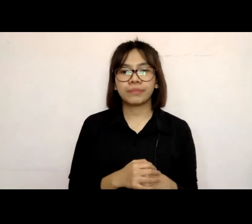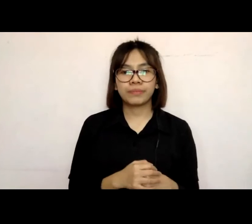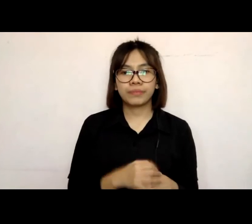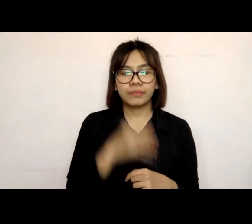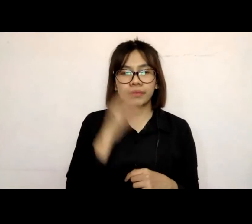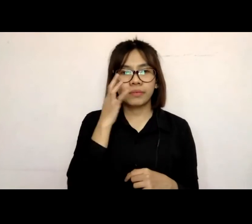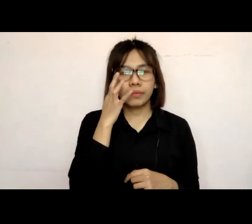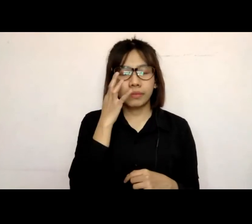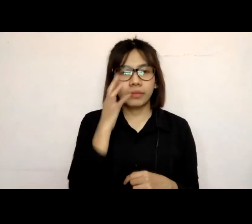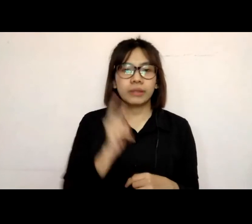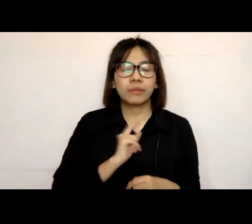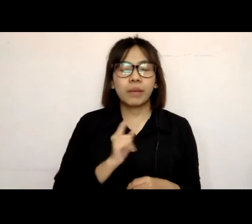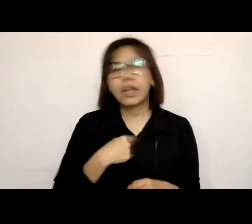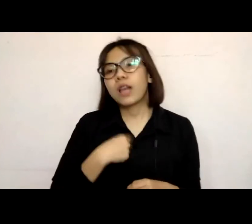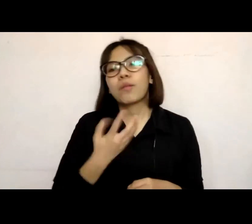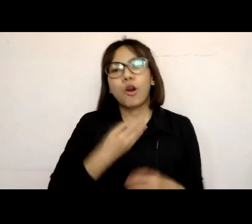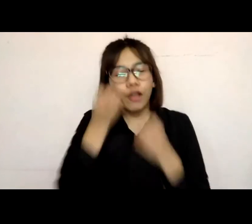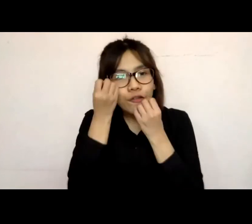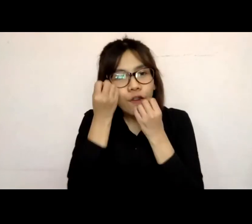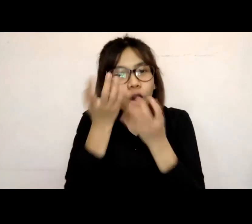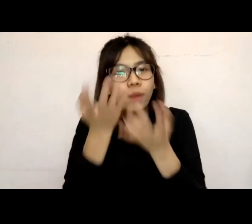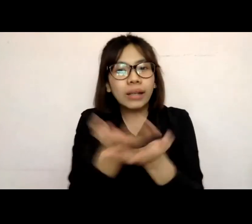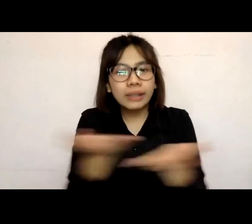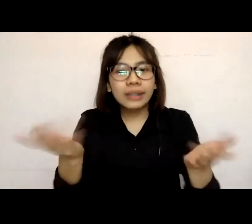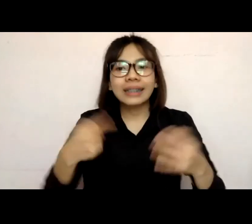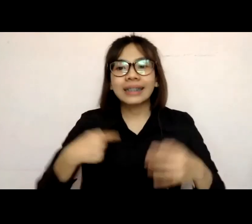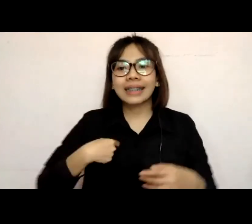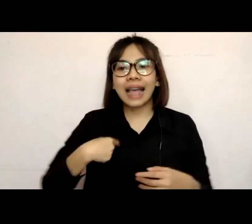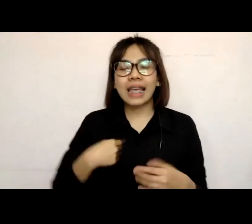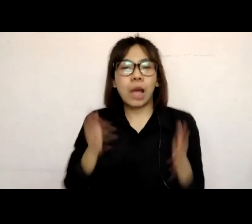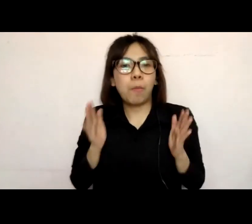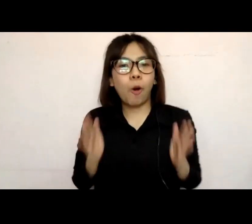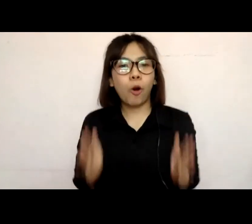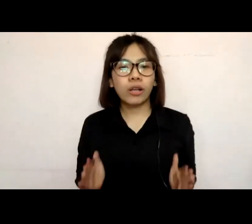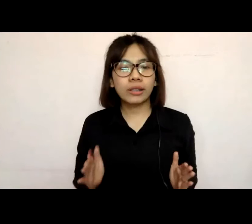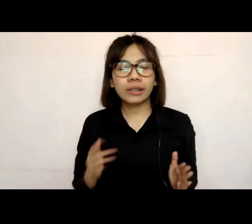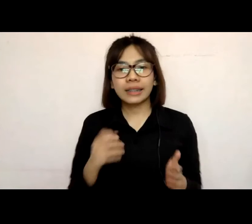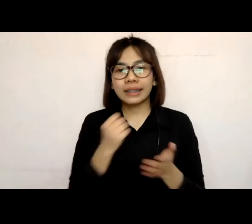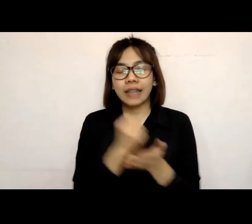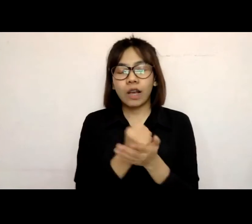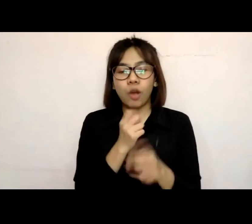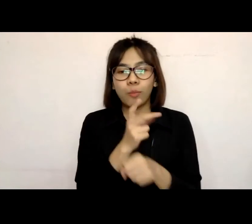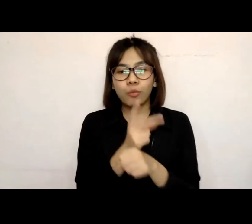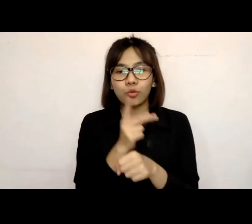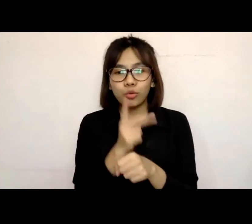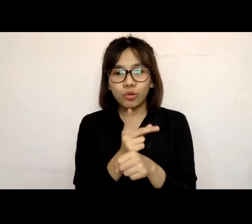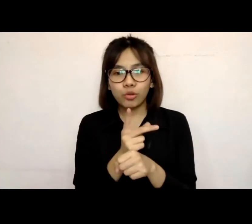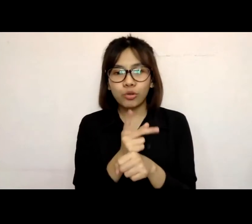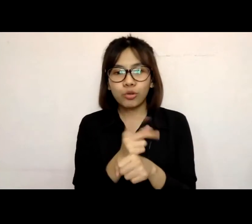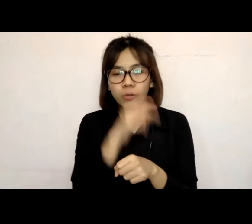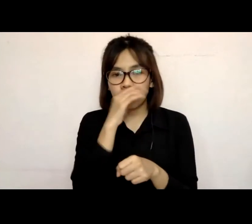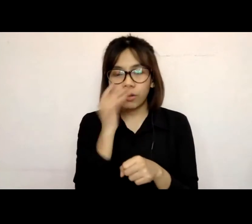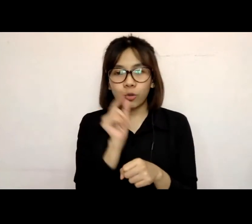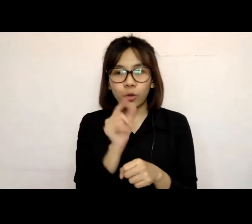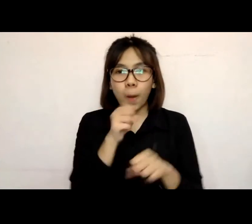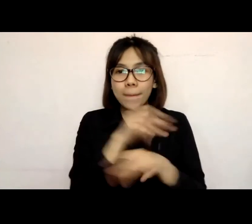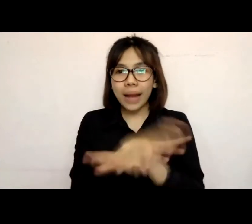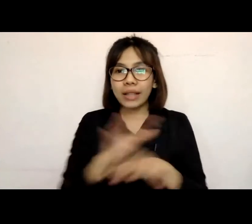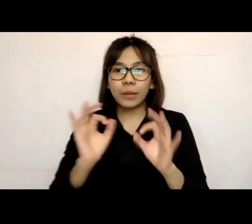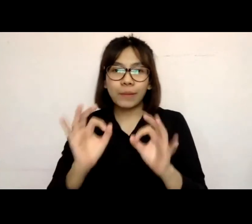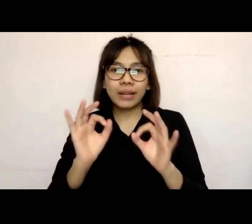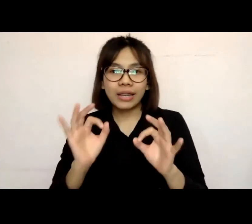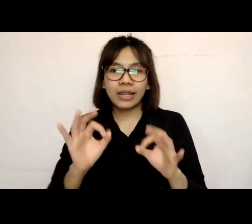mengembangkan potensi dan tetap memenuhi hak setiap anak baik perempuan maupun laki-laki. Terima kasih. Regina sudah paham sekali ya dengan